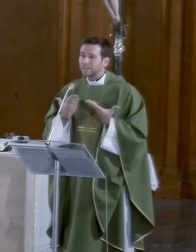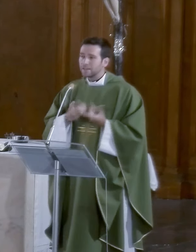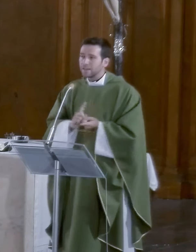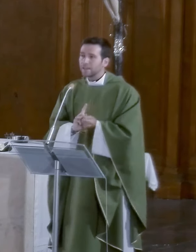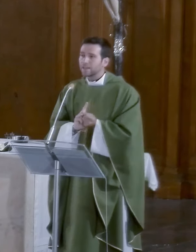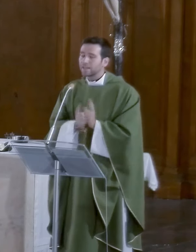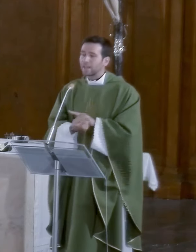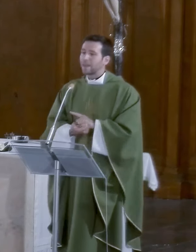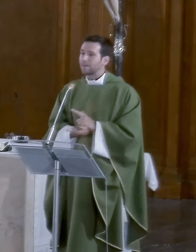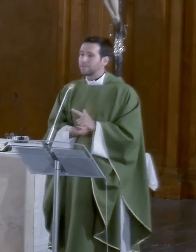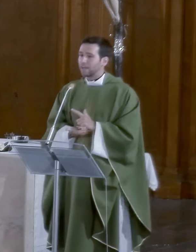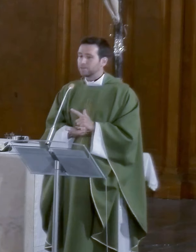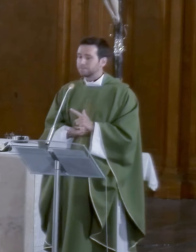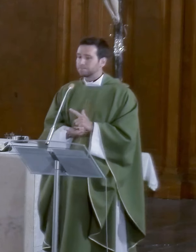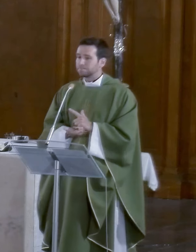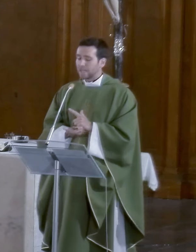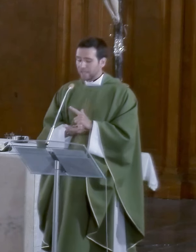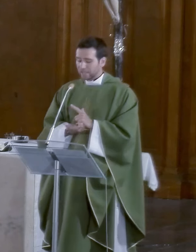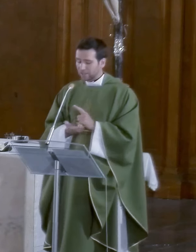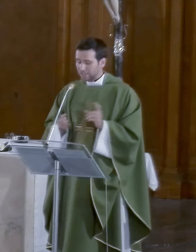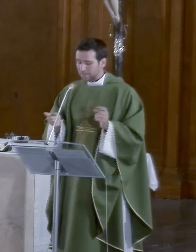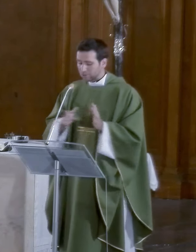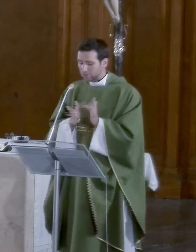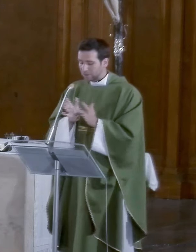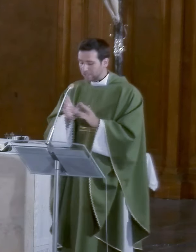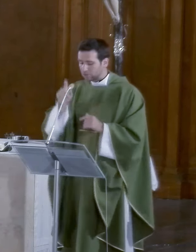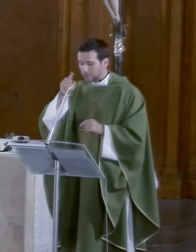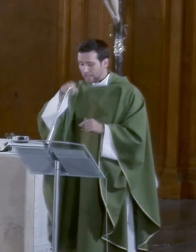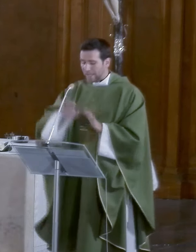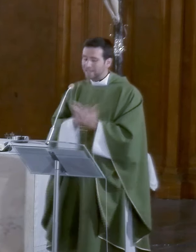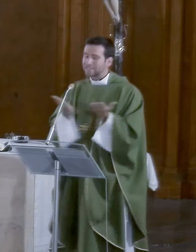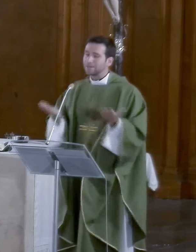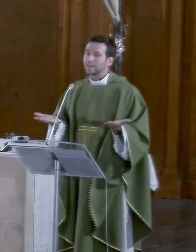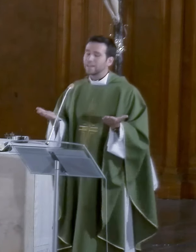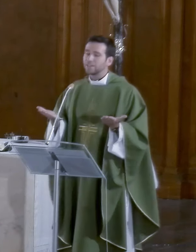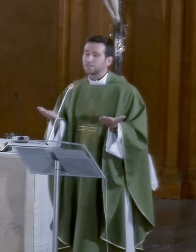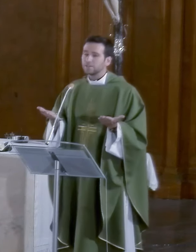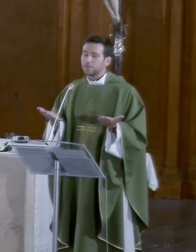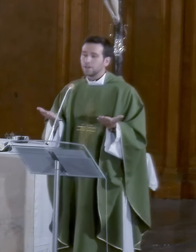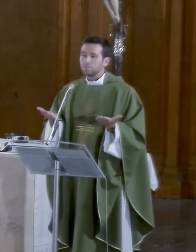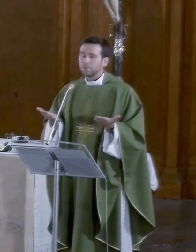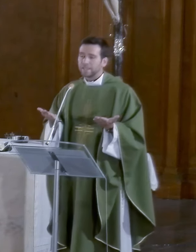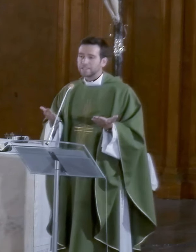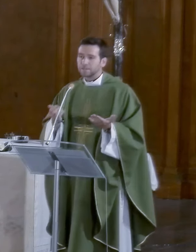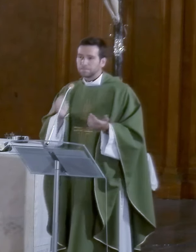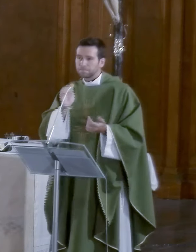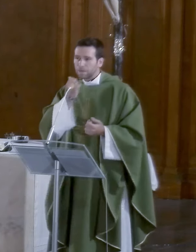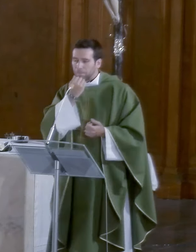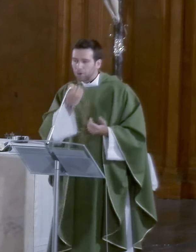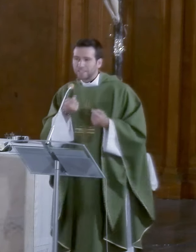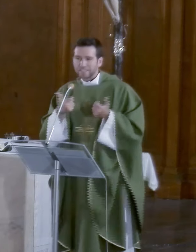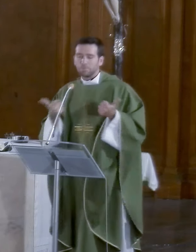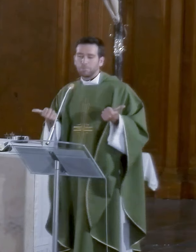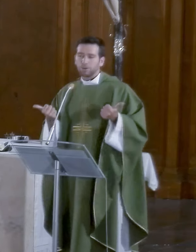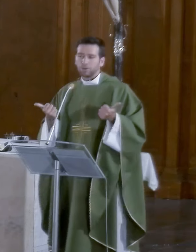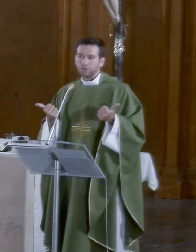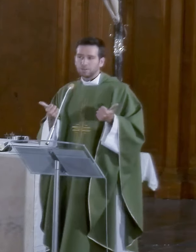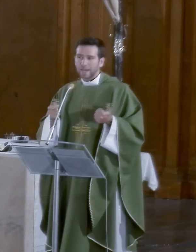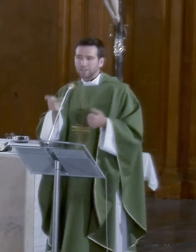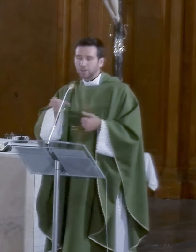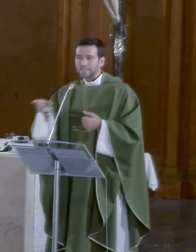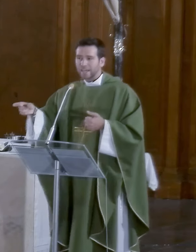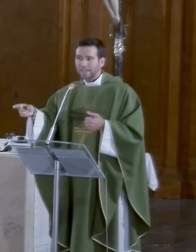vida que me ha cambiado. Entonces vemos cómo Jesús en este Evangelio pues protesta un poco,